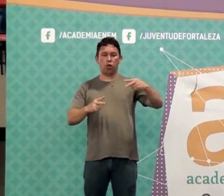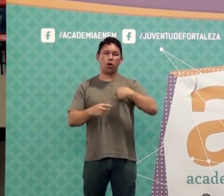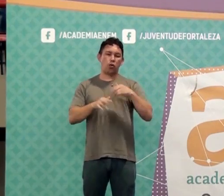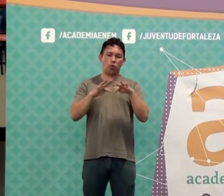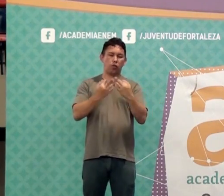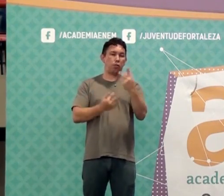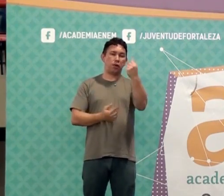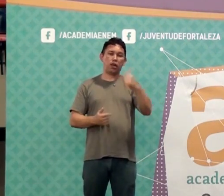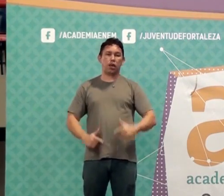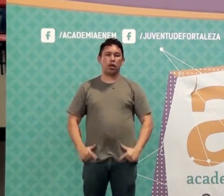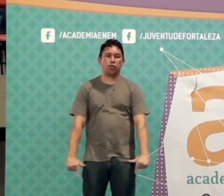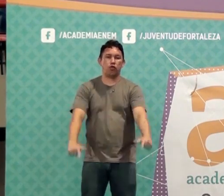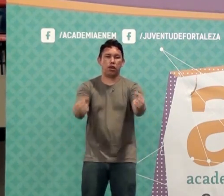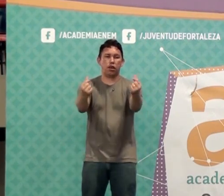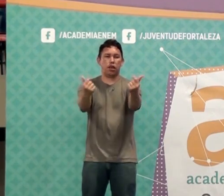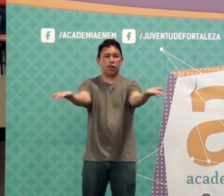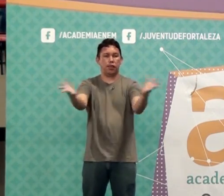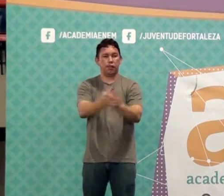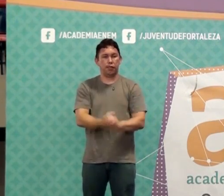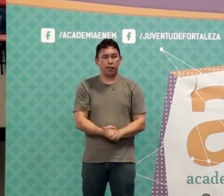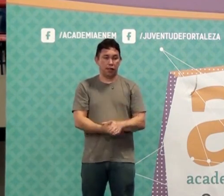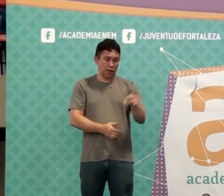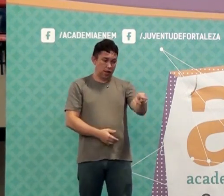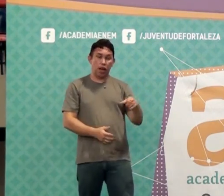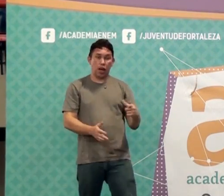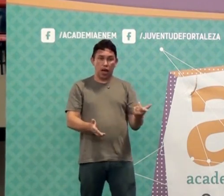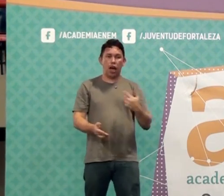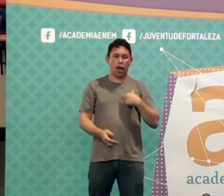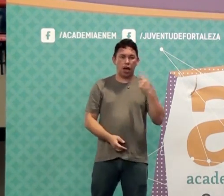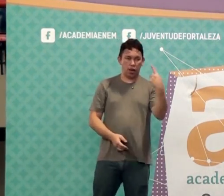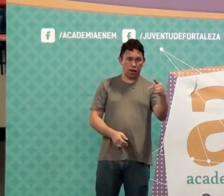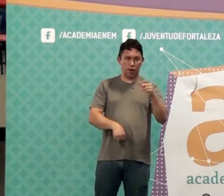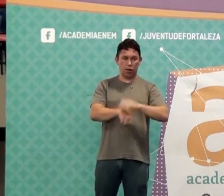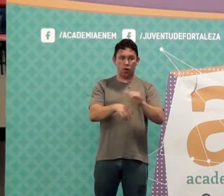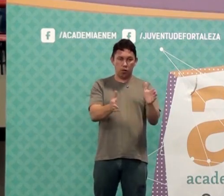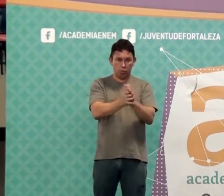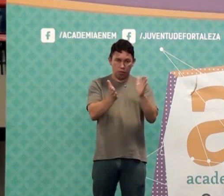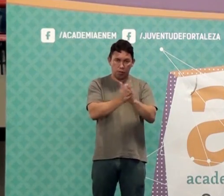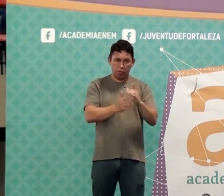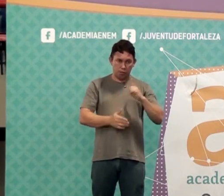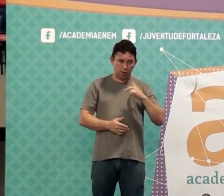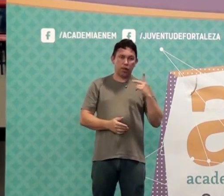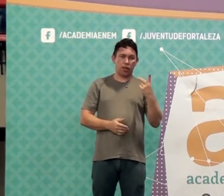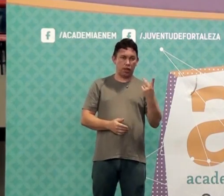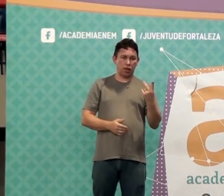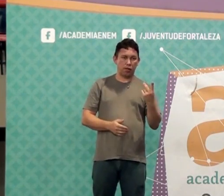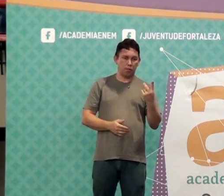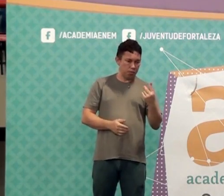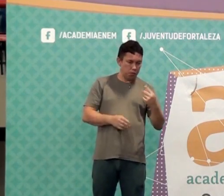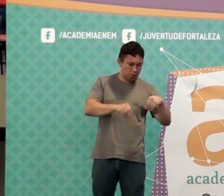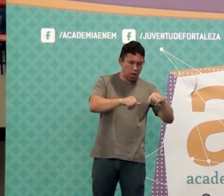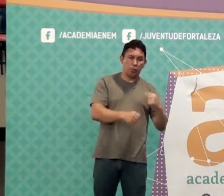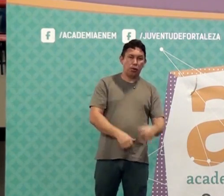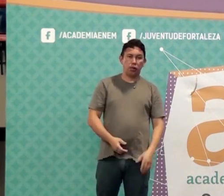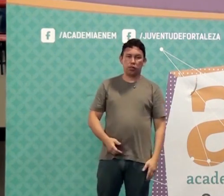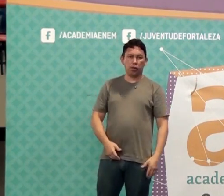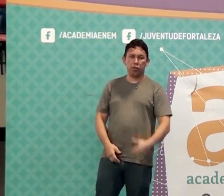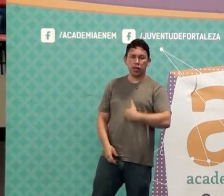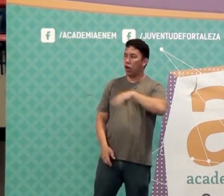mudam. Qual é a diferença? É que na sociedade de casta, a questão é sanguínea. Eu sou filho de nobre, nobre